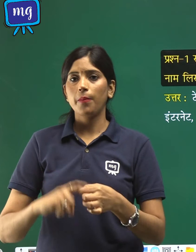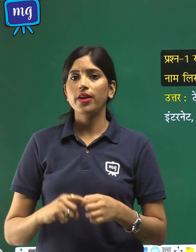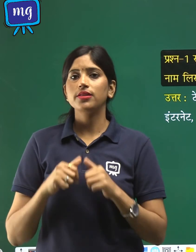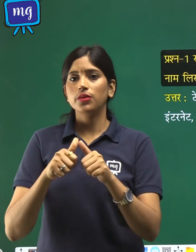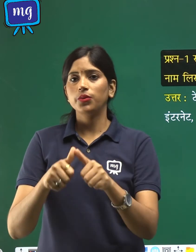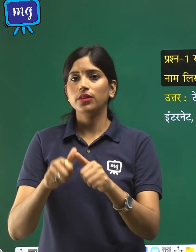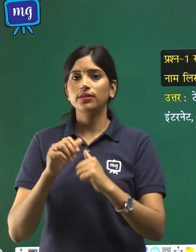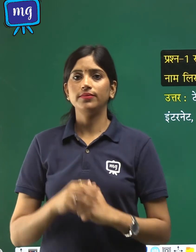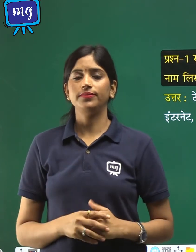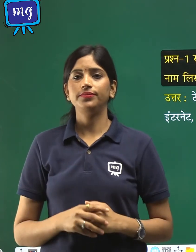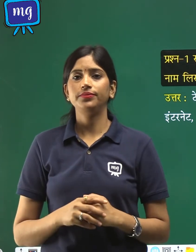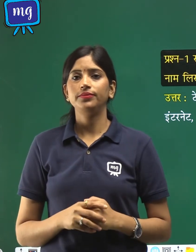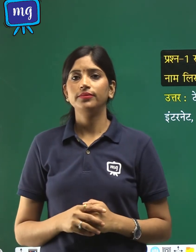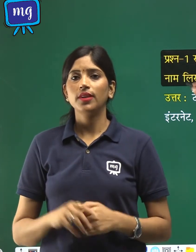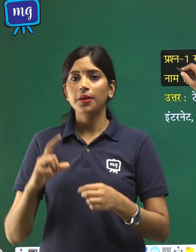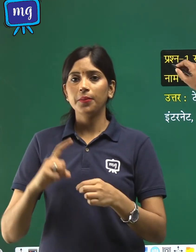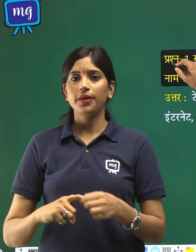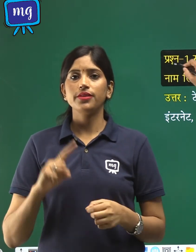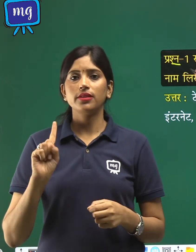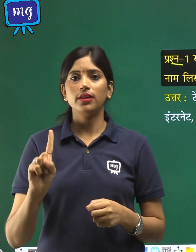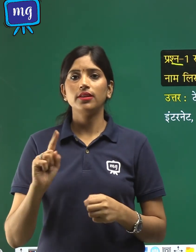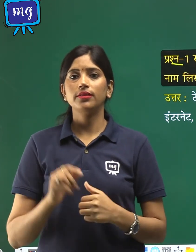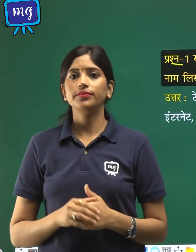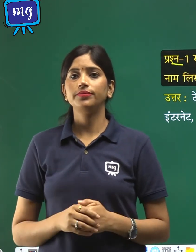प्रश्नोत्तर। प्रश्न 1,